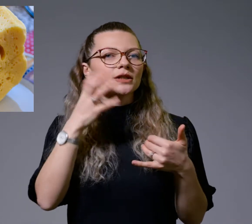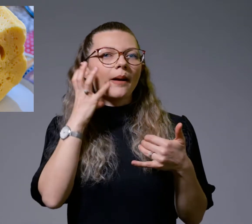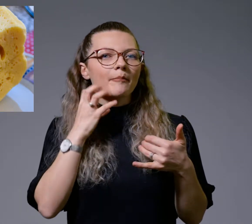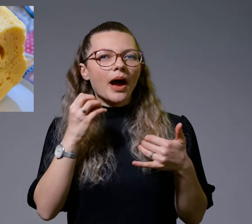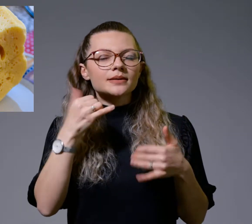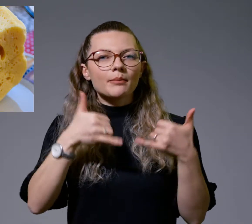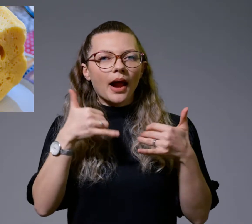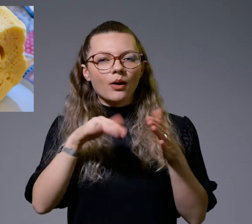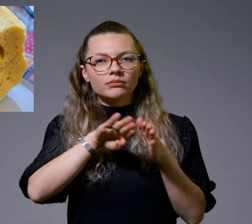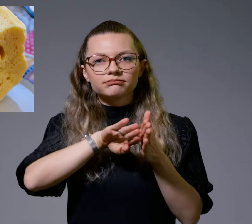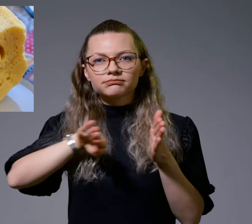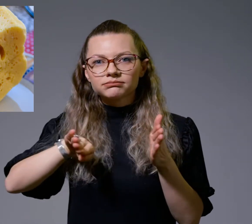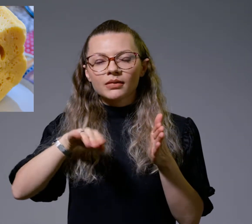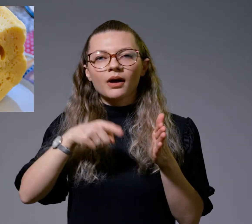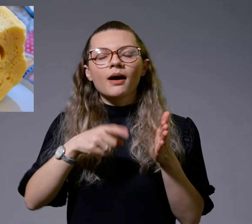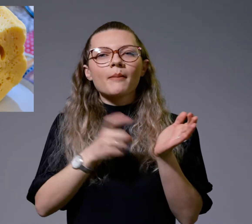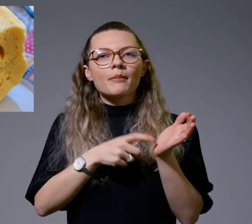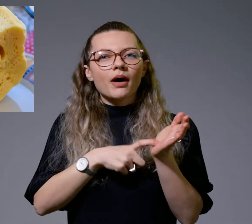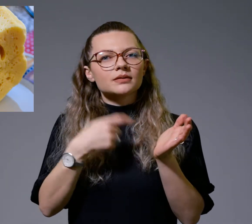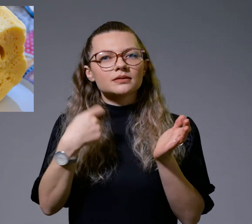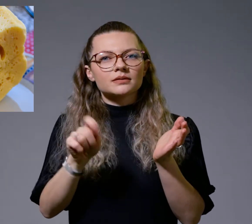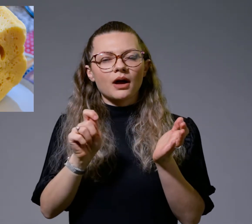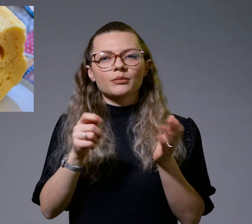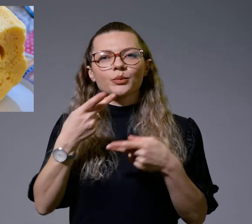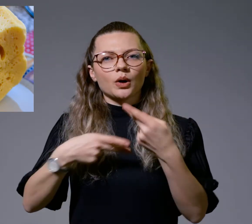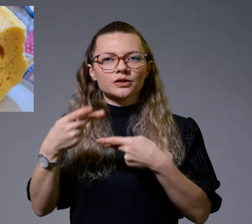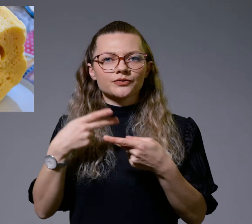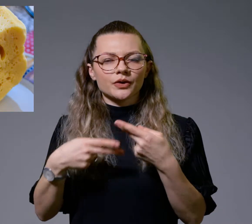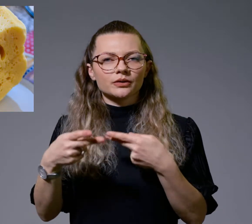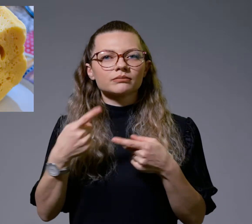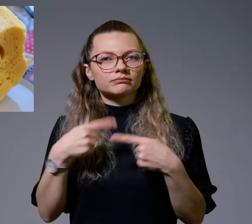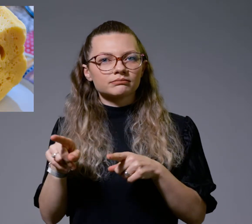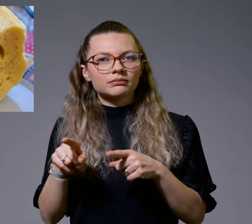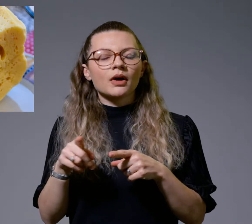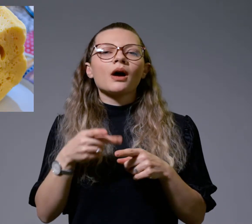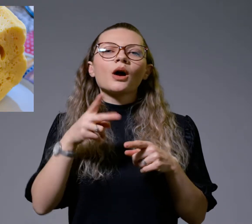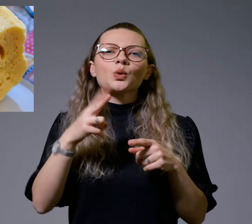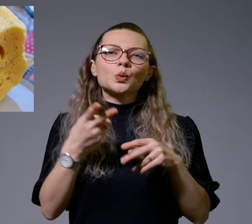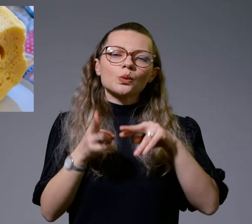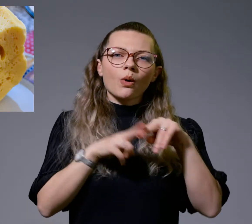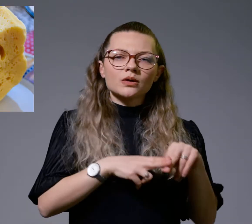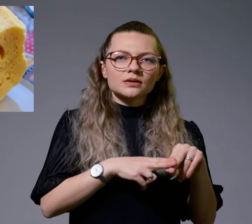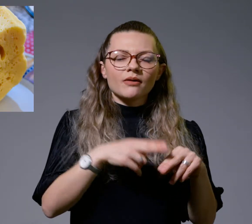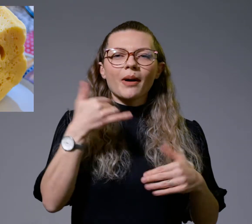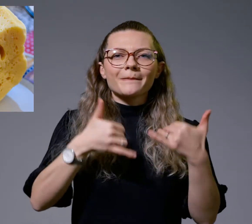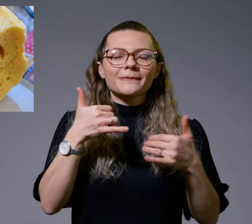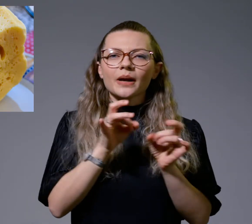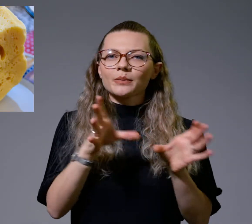млекото, која била баран и скап производ. Останатото обезмастено млеко се преработувало